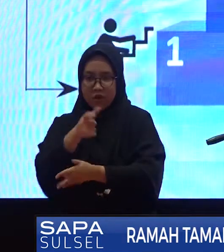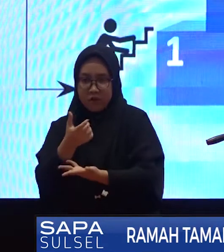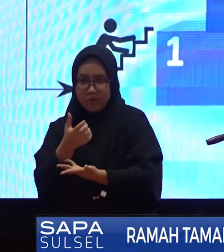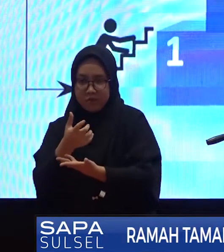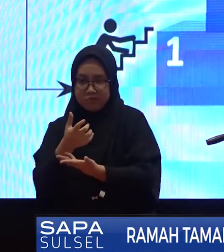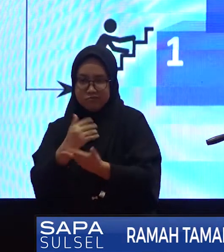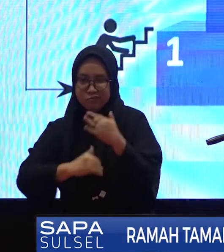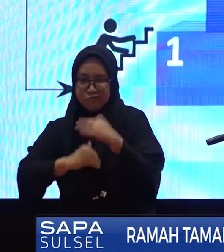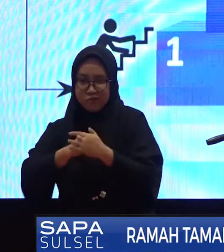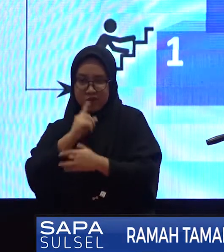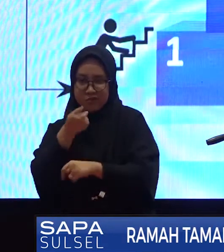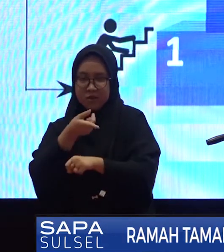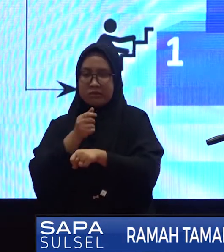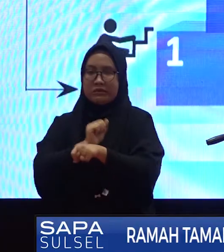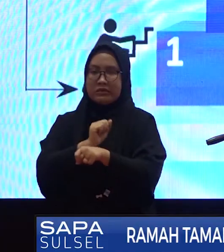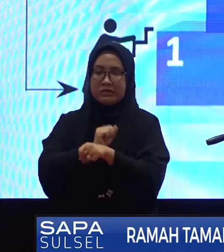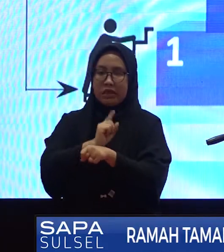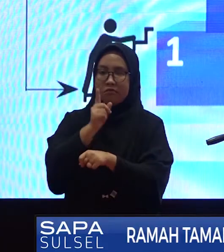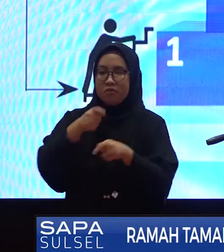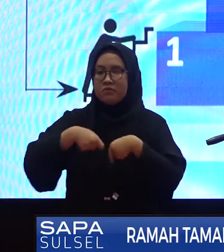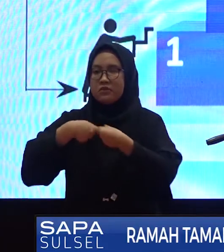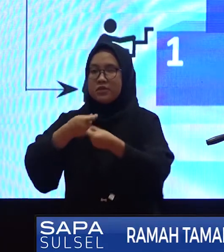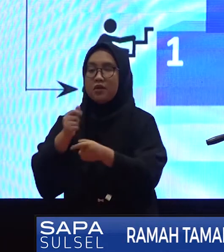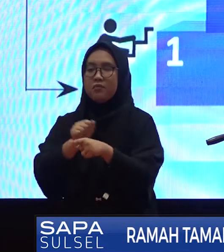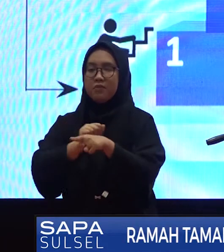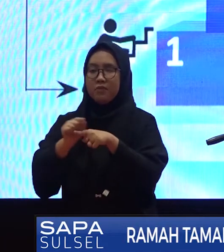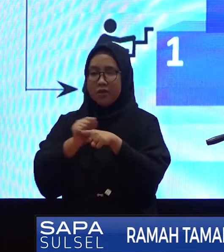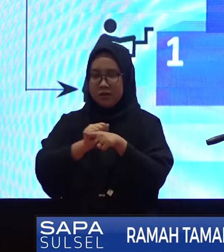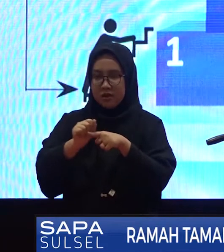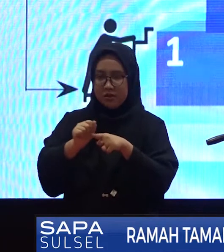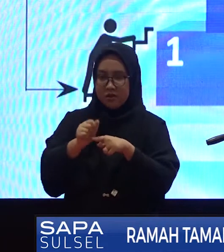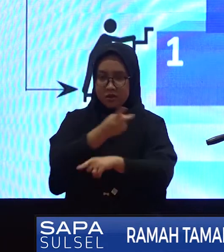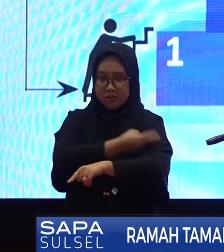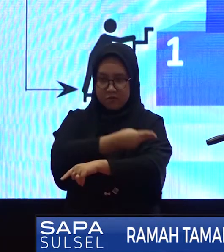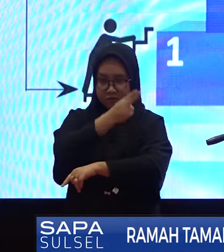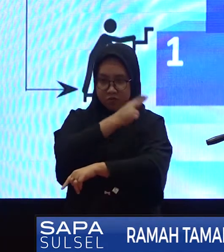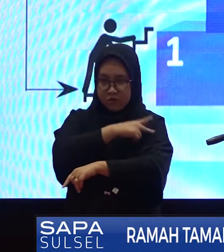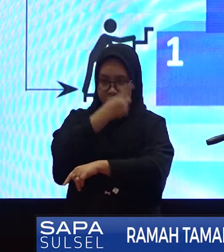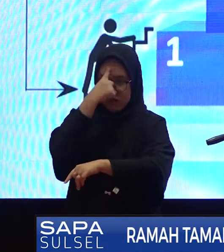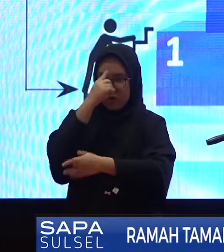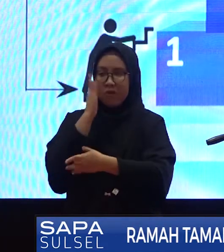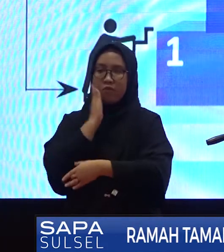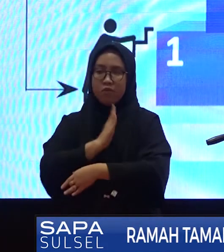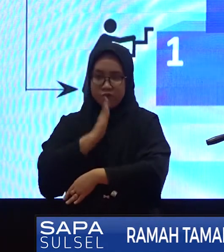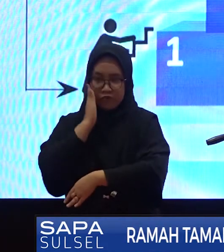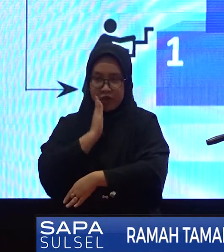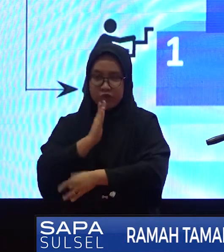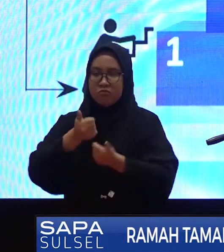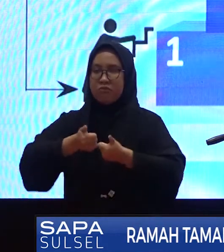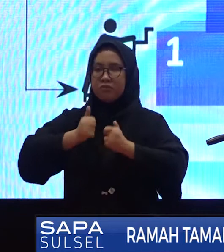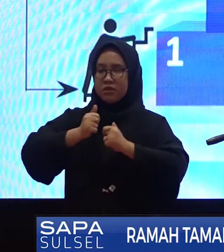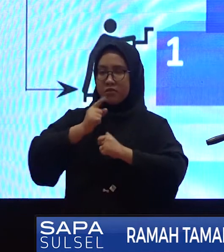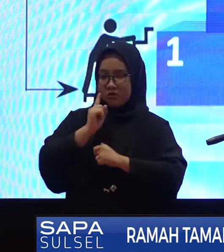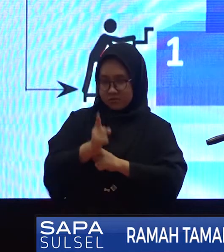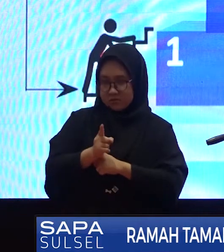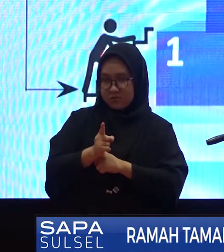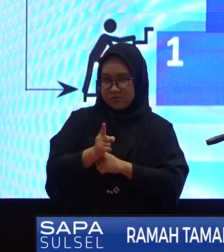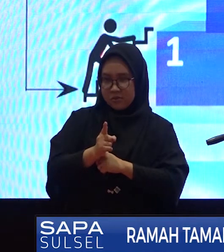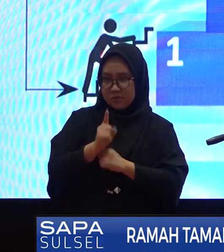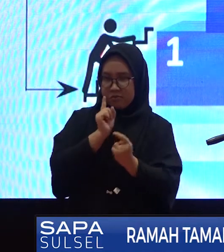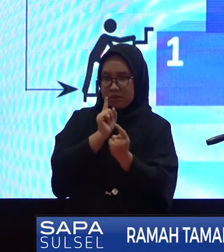tenaga kerja serta menyediakan pelatihan keterampilan bagi kaum muda untuk mempersiapkan mereka